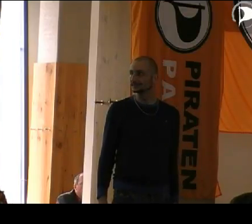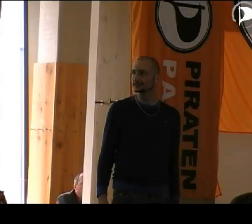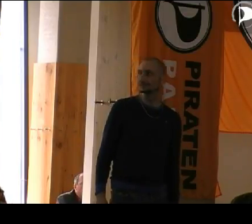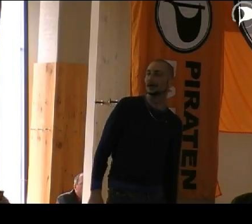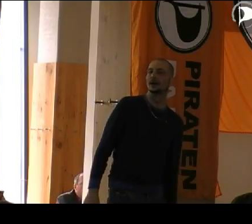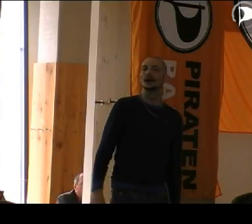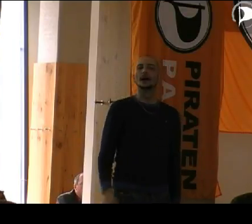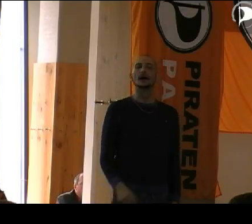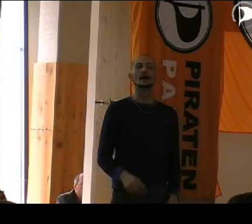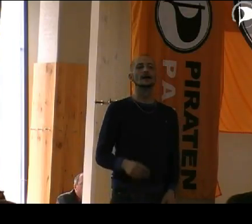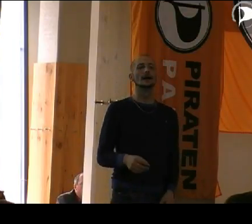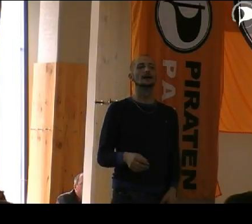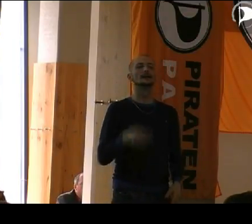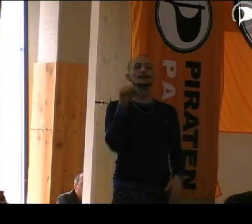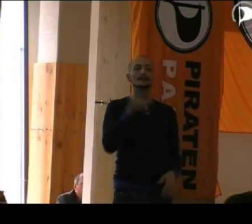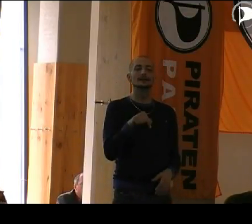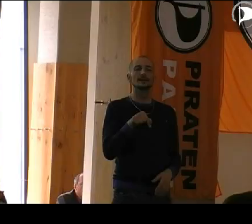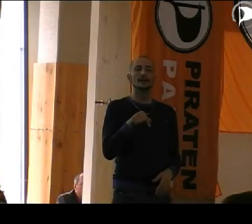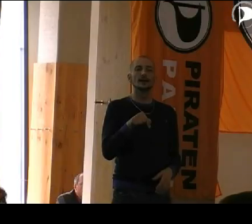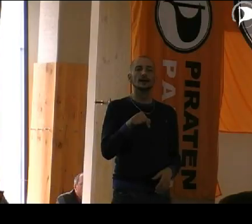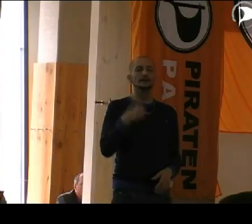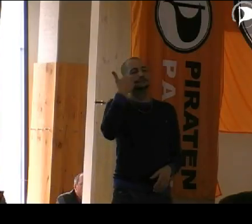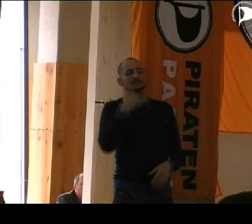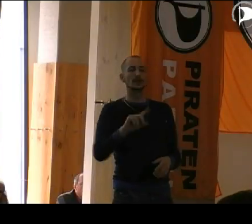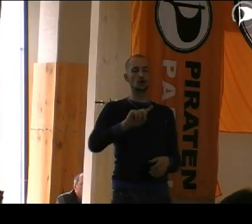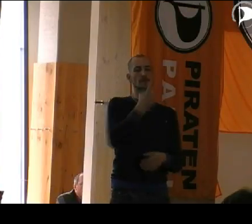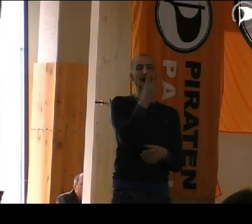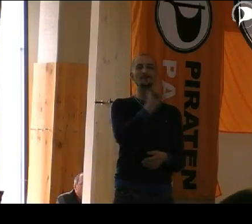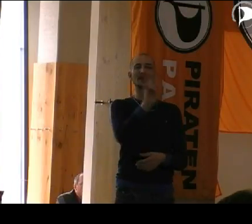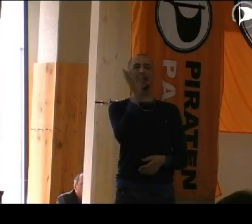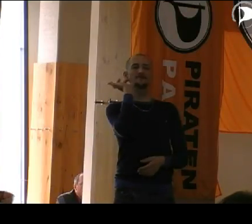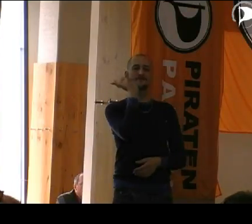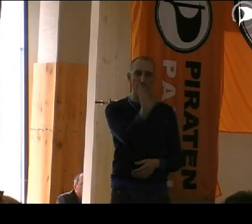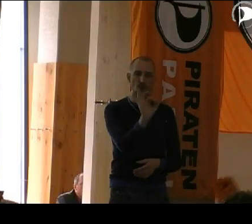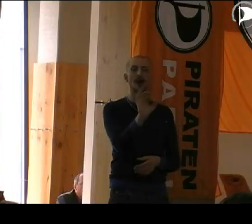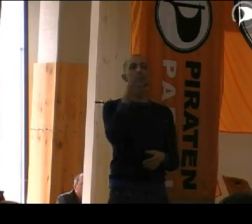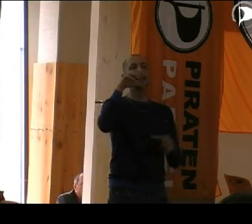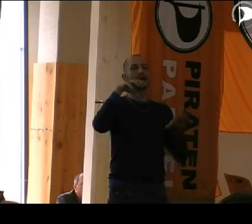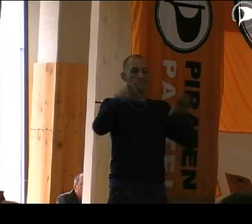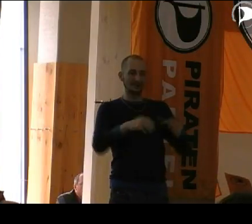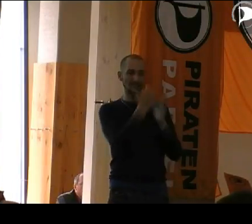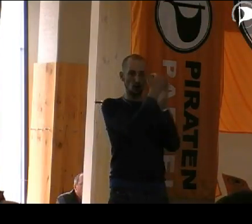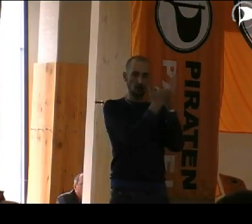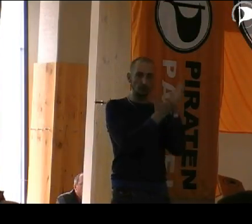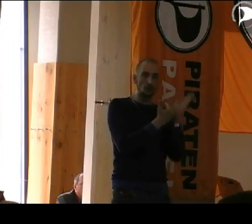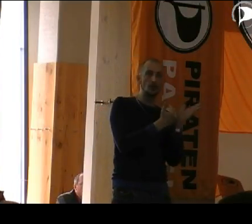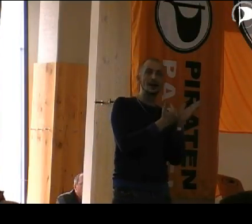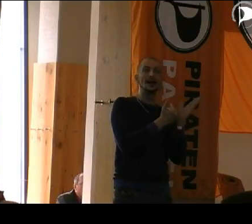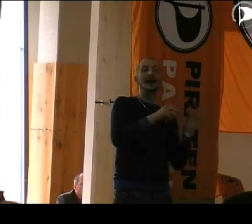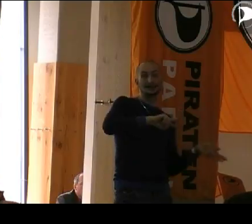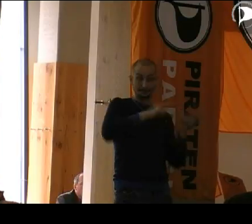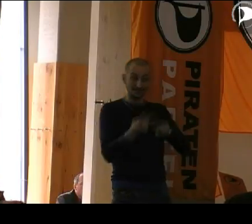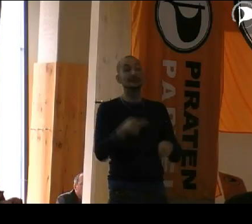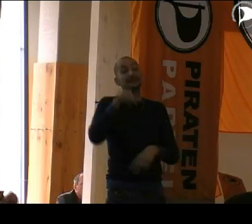ok können wir bitte dass meine idee die auch mal sehen wer ist dafür dass die geschäftsordnung geändert werde und ja wir können die geschäftsordnung in